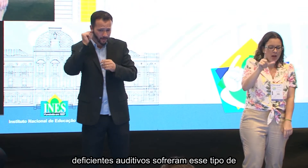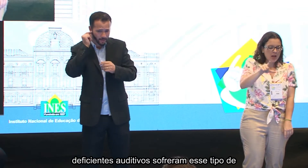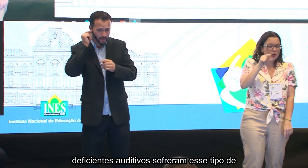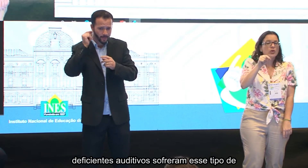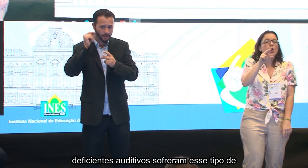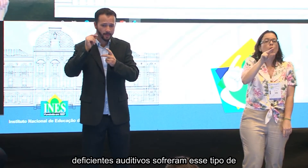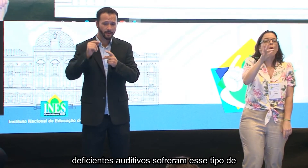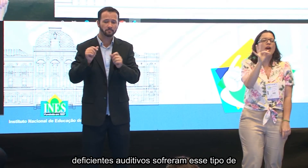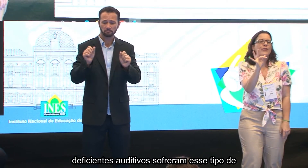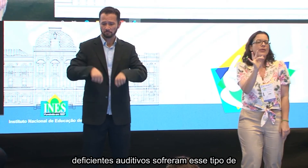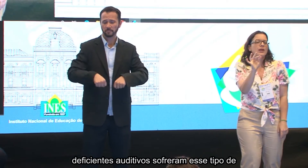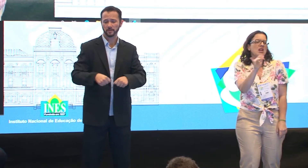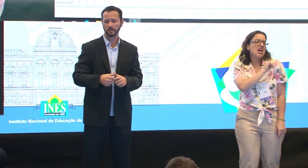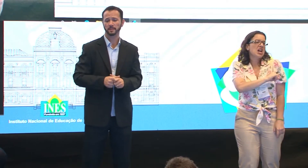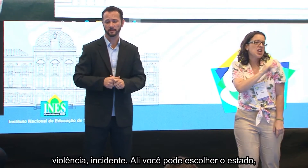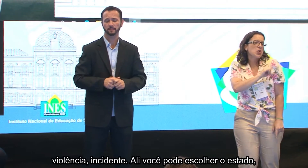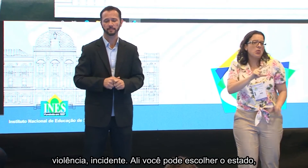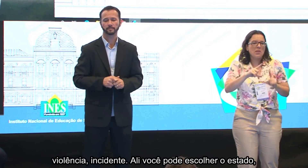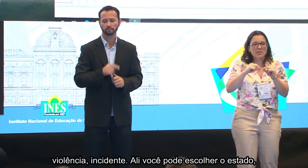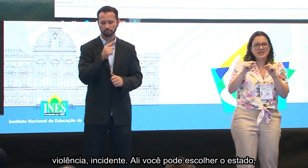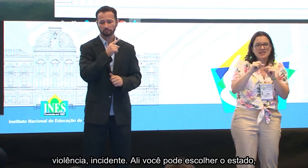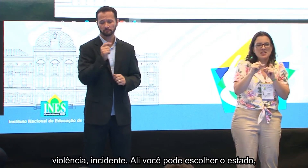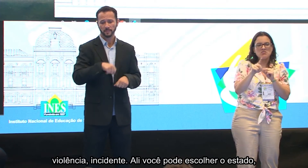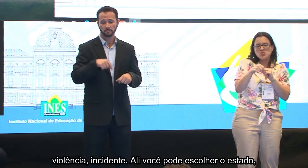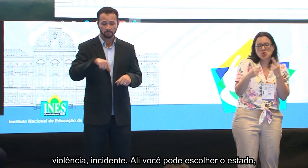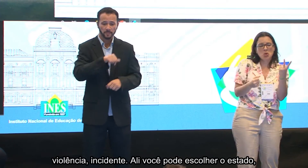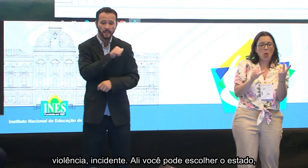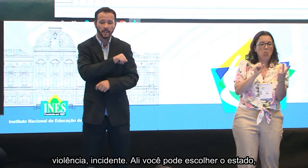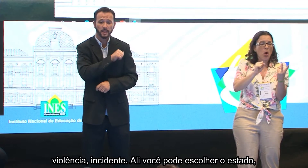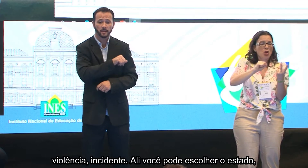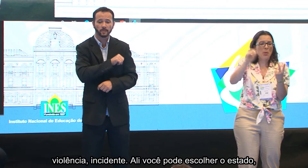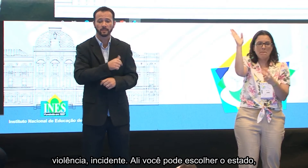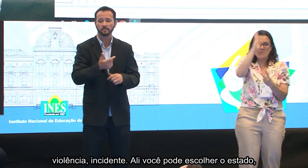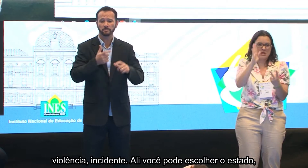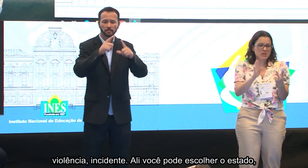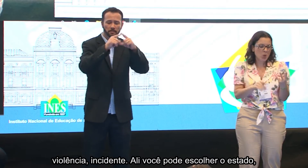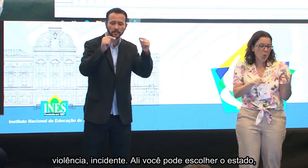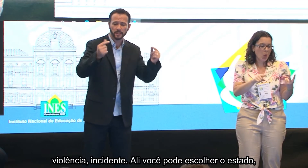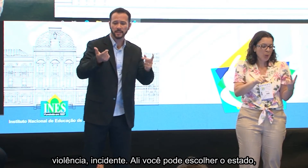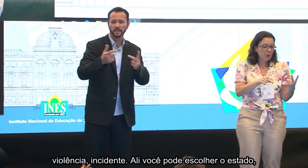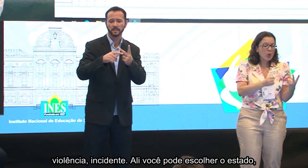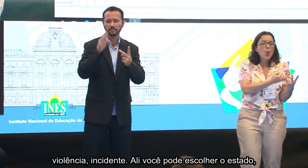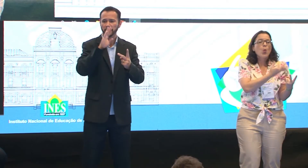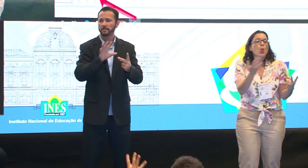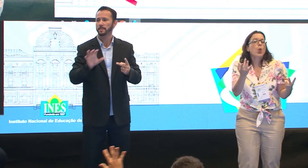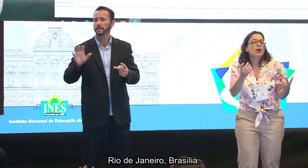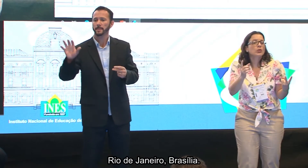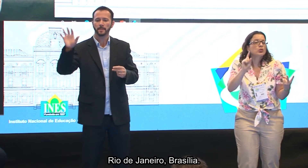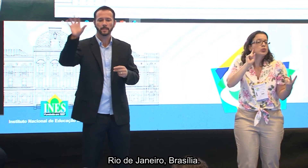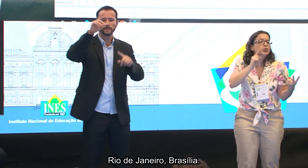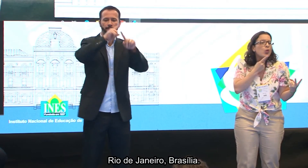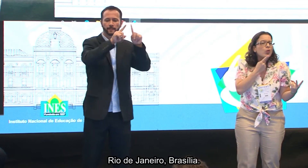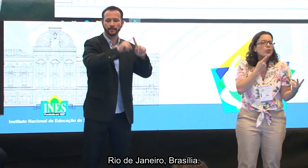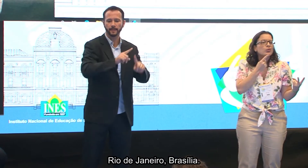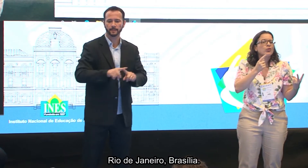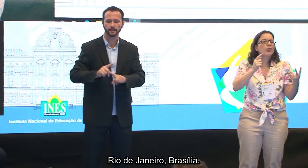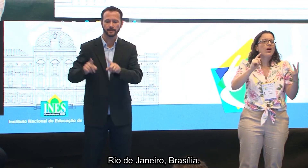esse tipo de violência, incidente? E ali você pode escolher o estado, Rio de Janeiro,